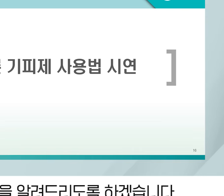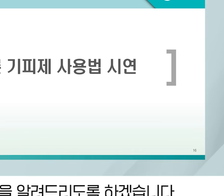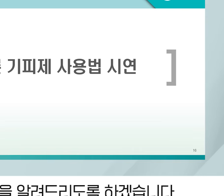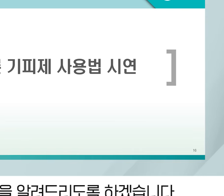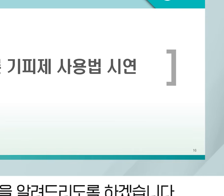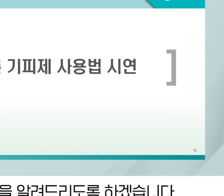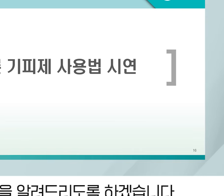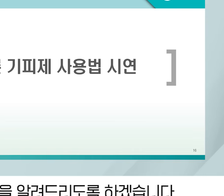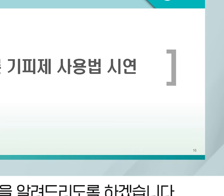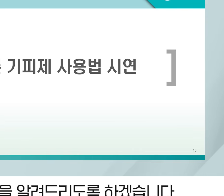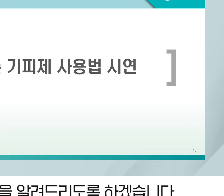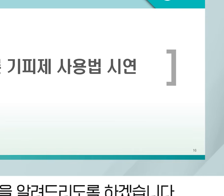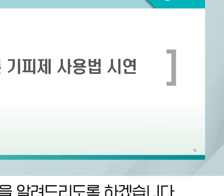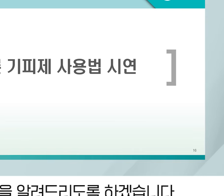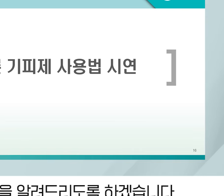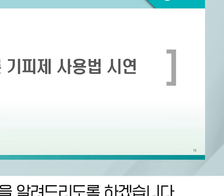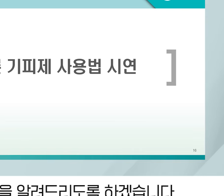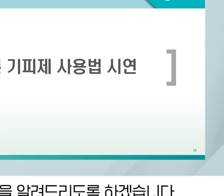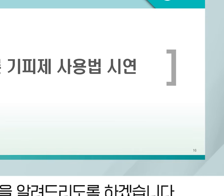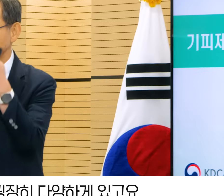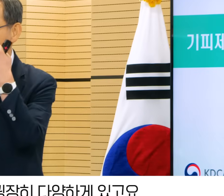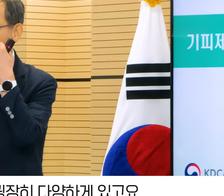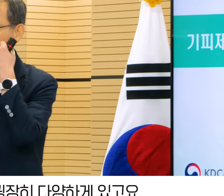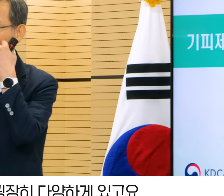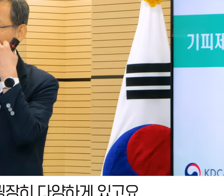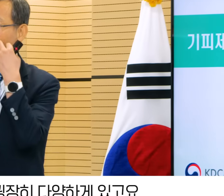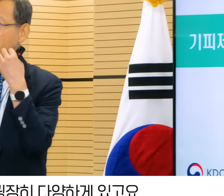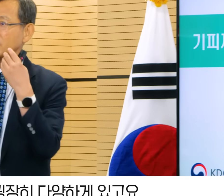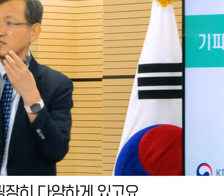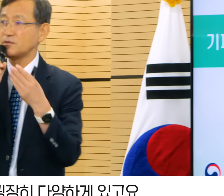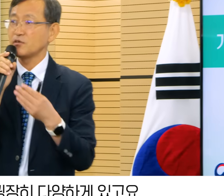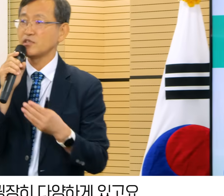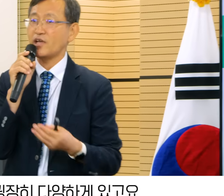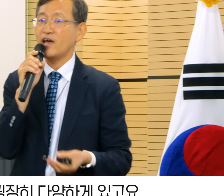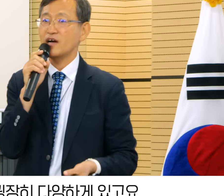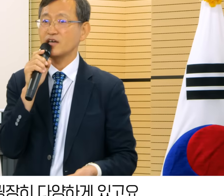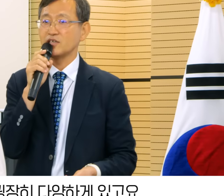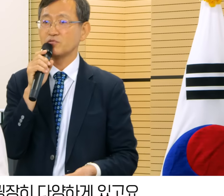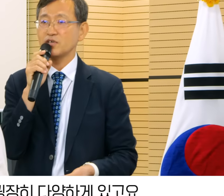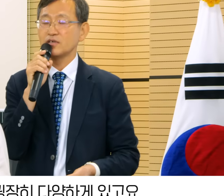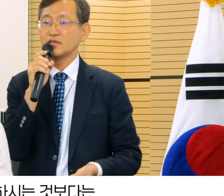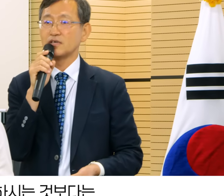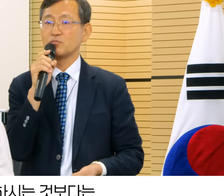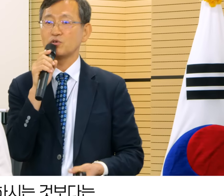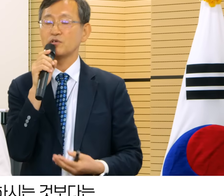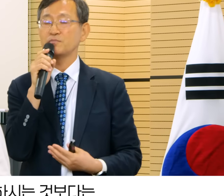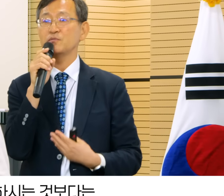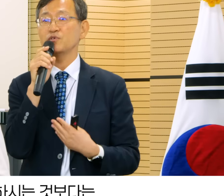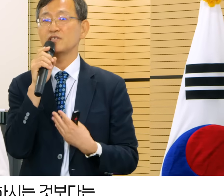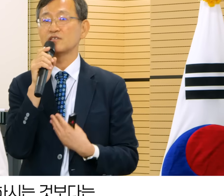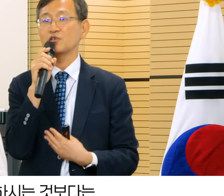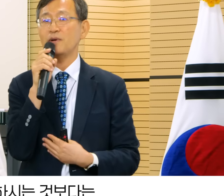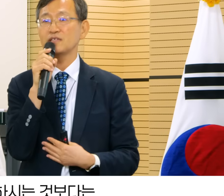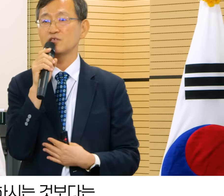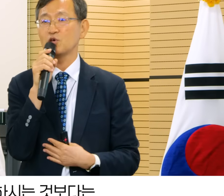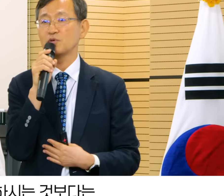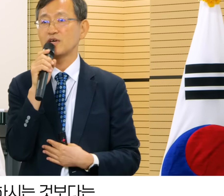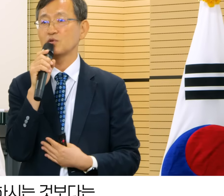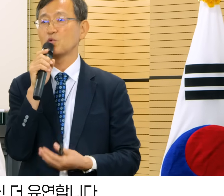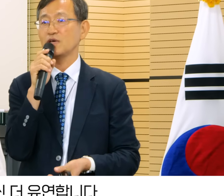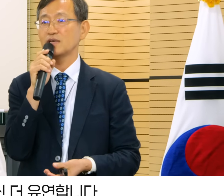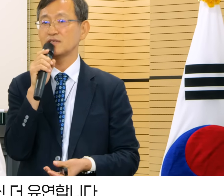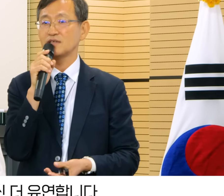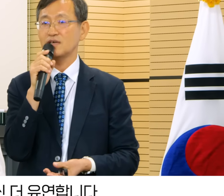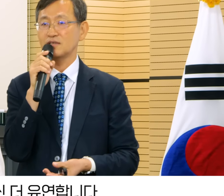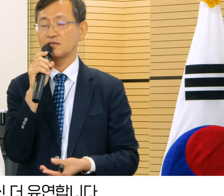기피제를 사용하시는 것들을 좀 알려드리도록 하겠습니다. 시중에 판매되는 기피제가 굉장히 다양하게 있고요. 물론 피부에 직접 하시는